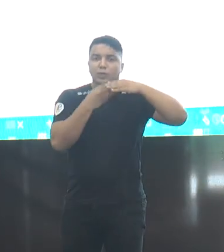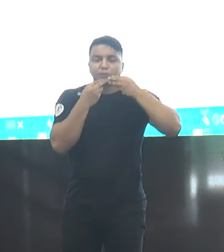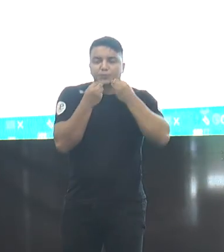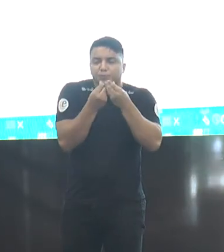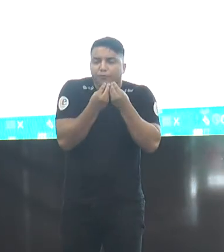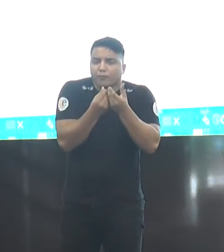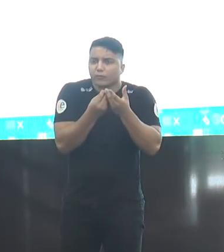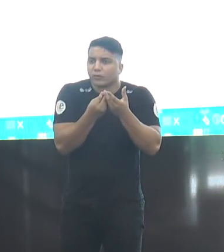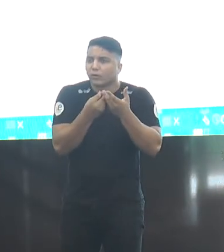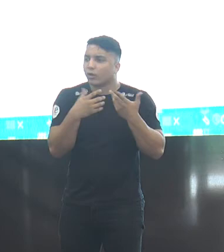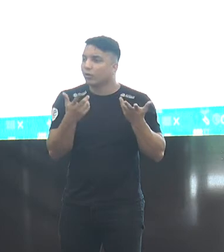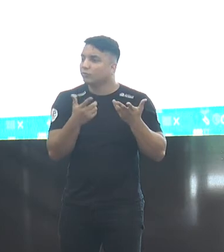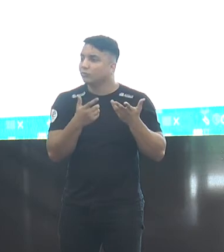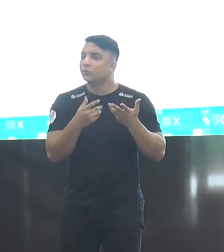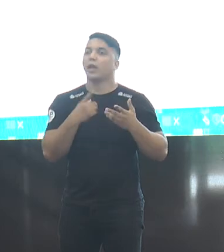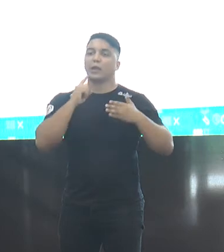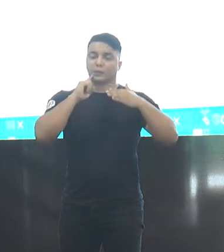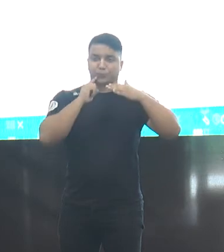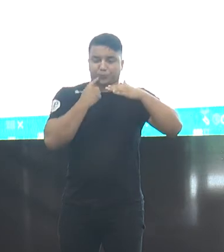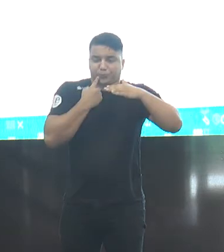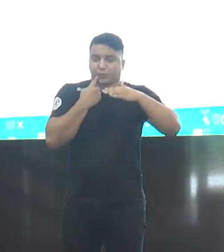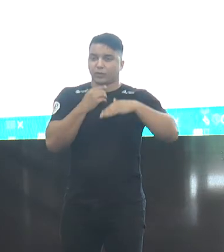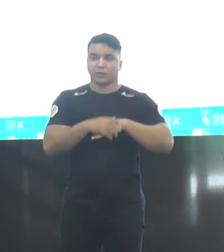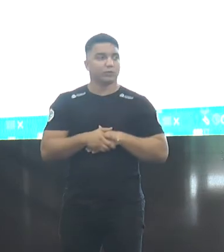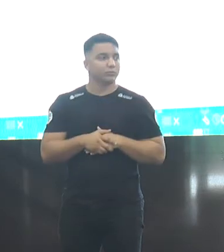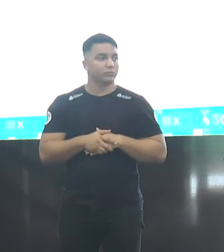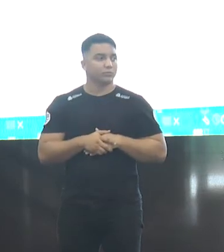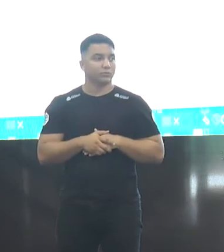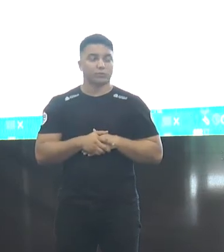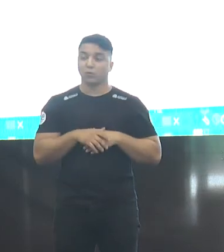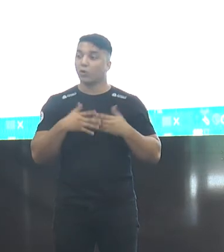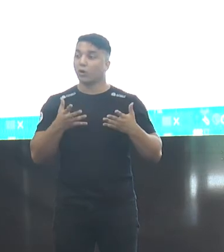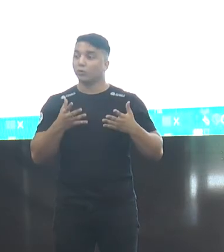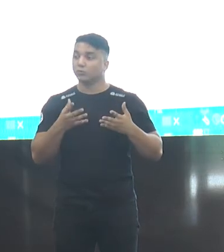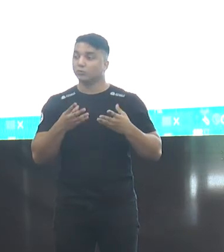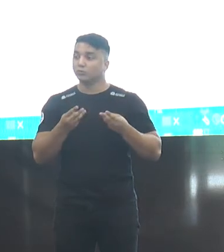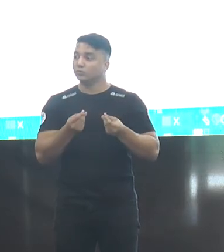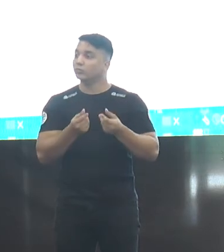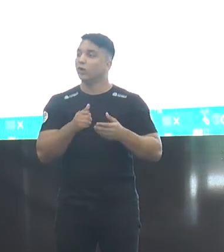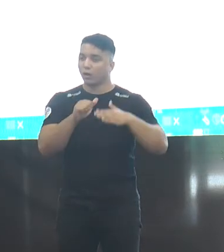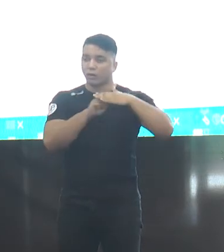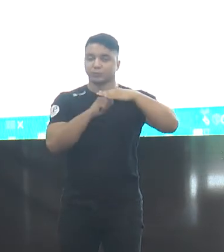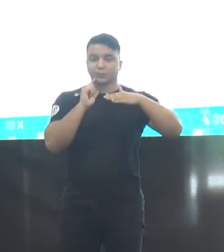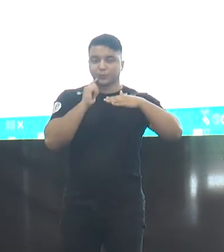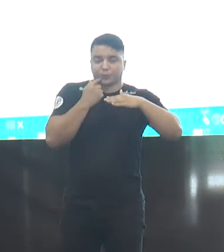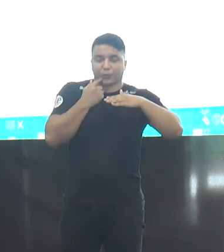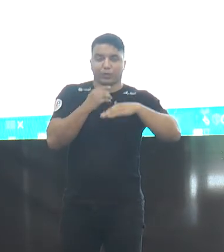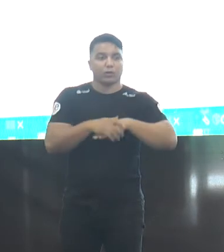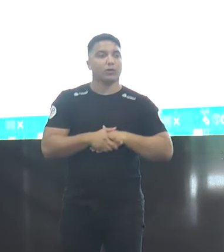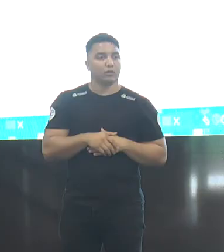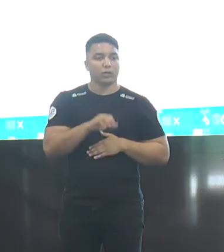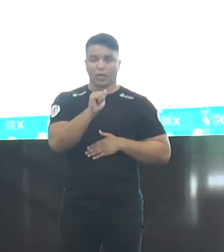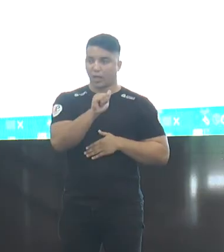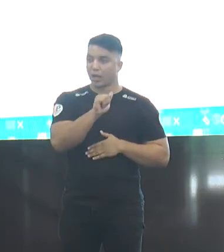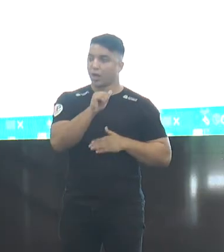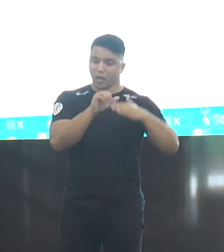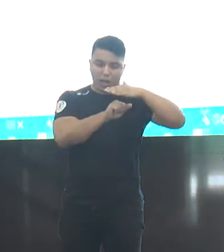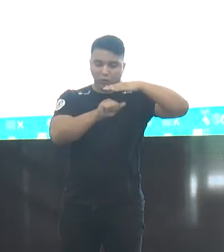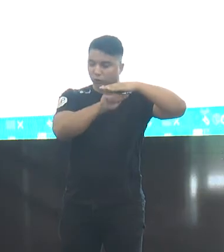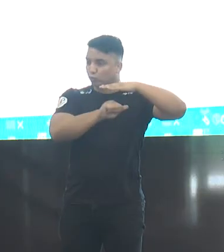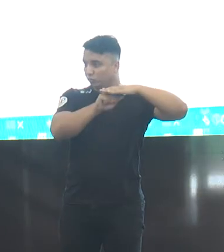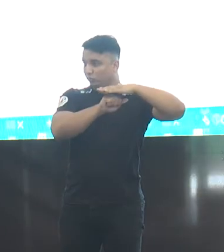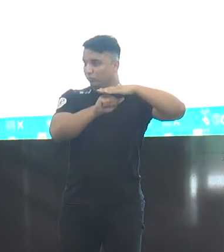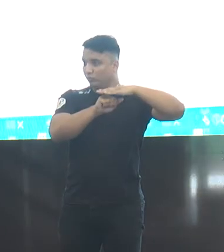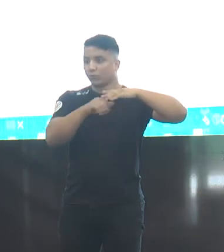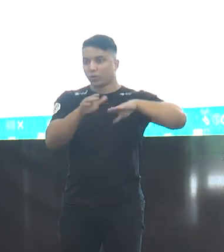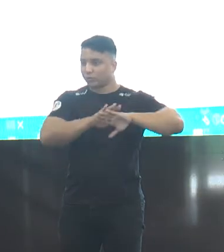Azedo ou amargo? Sem medo, azedo ou amargo? O ácido, ele é o quê? Ácido. Todo